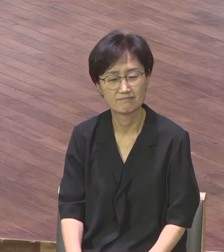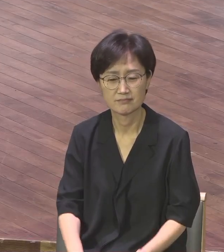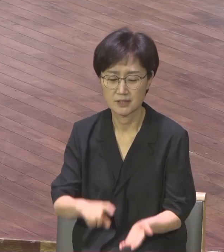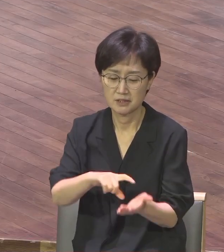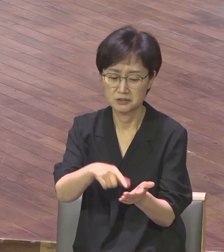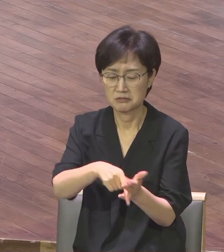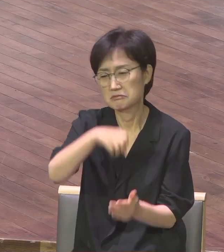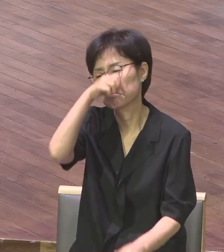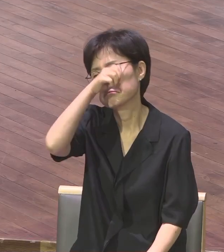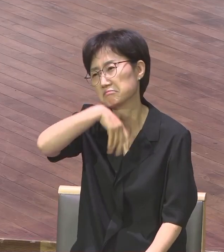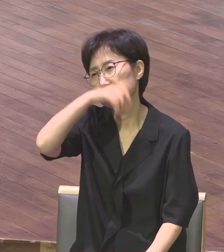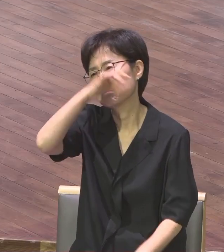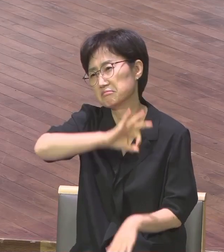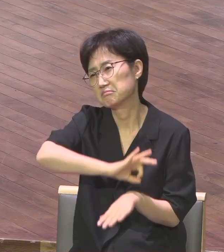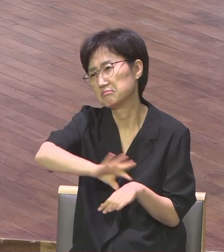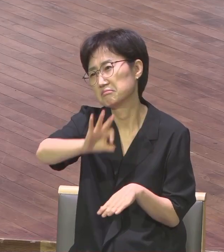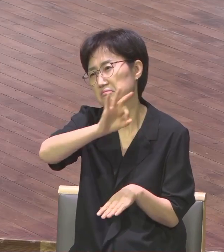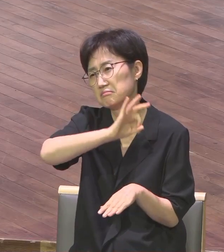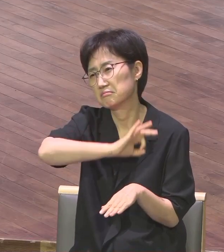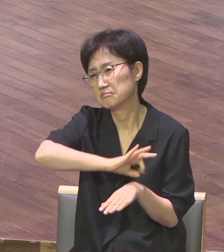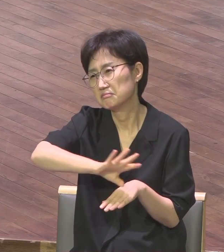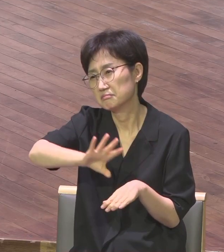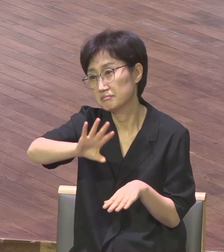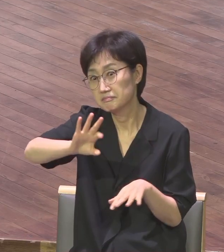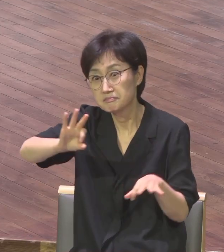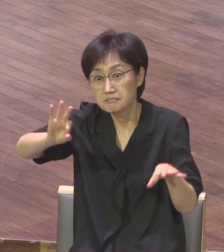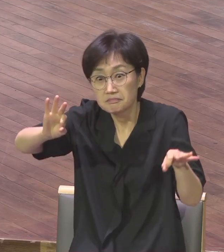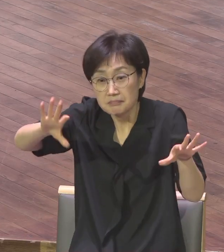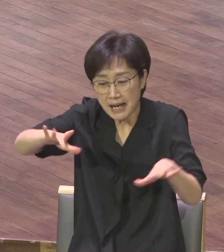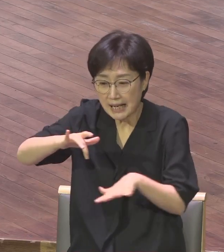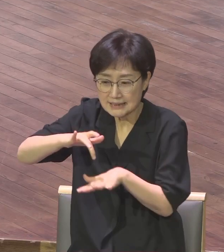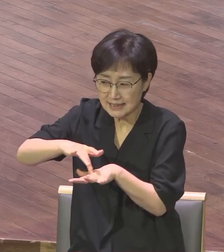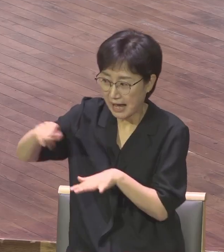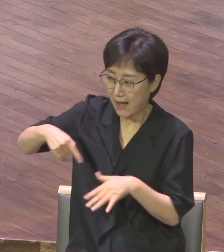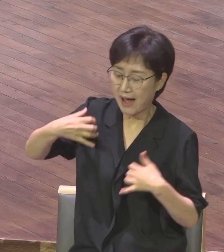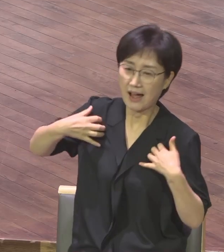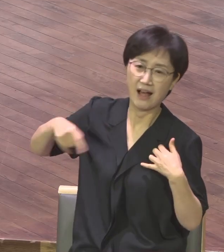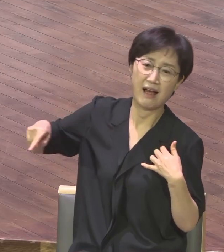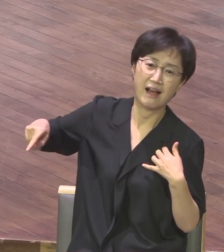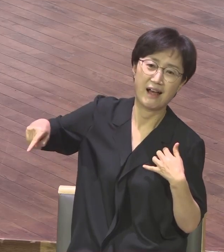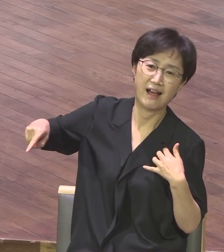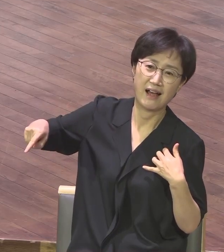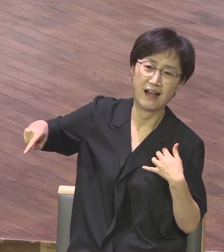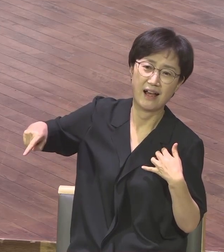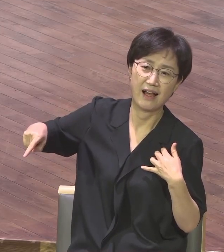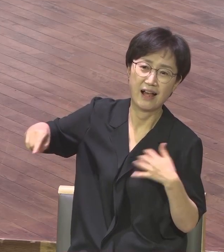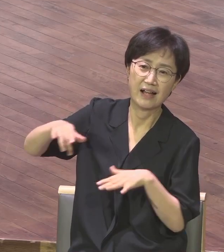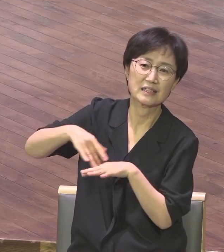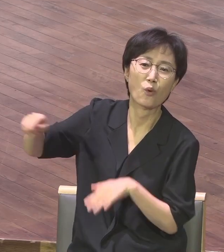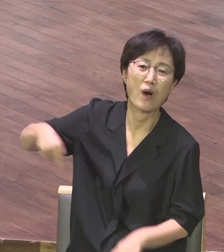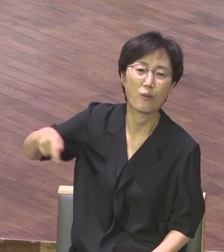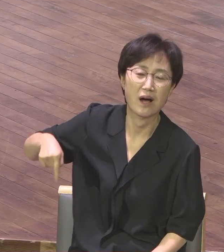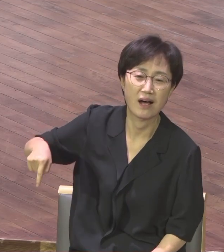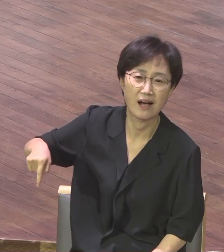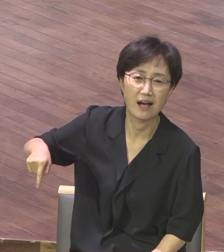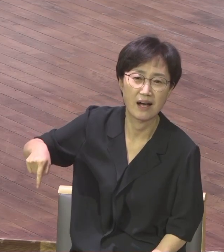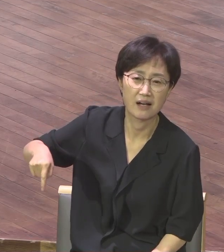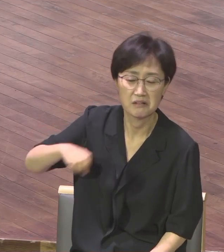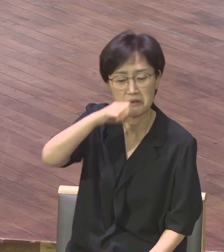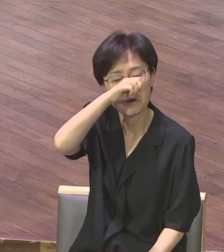적당 의식이 있는 순간에 사탄의 밥이 됩니다. 적당주의,